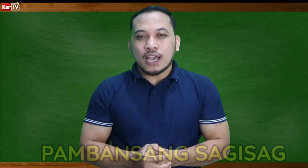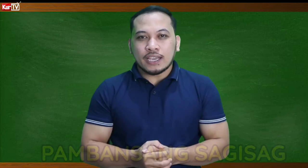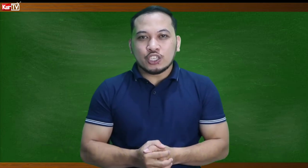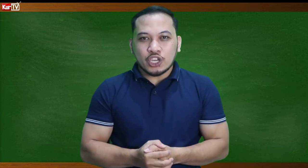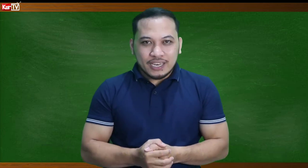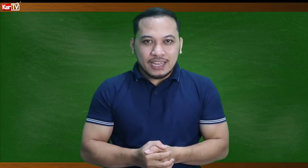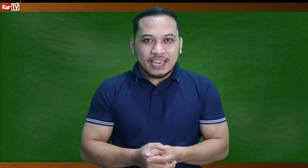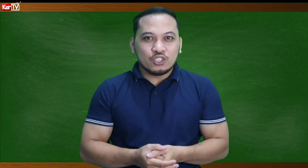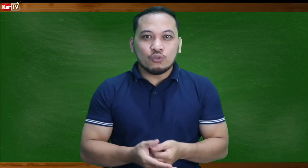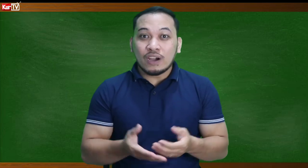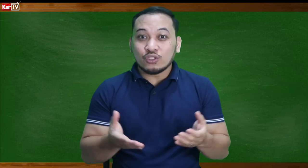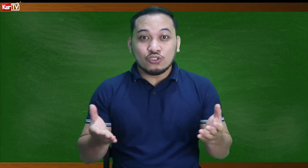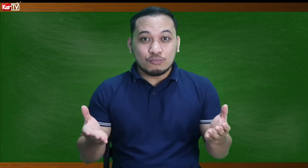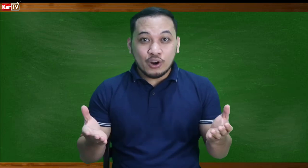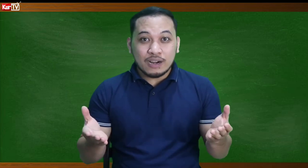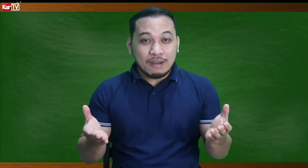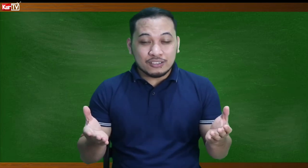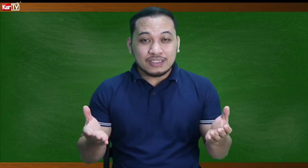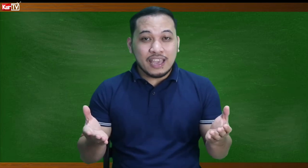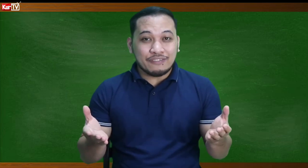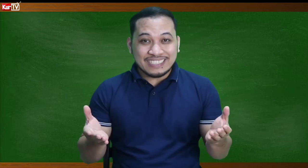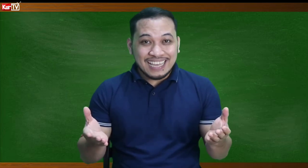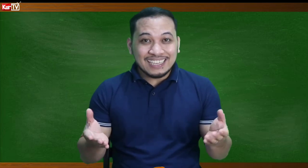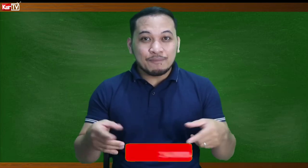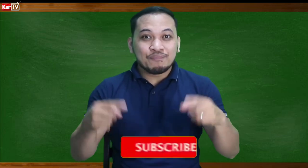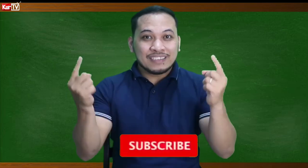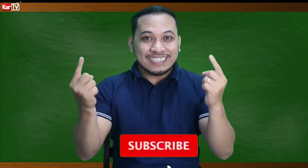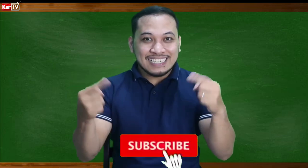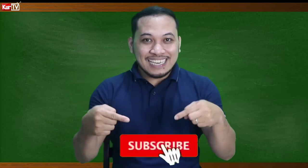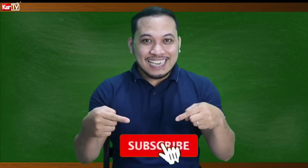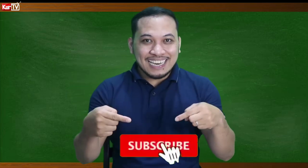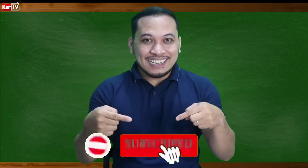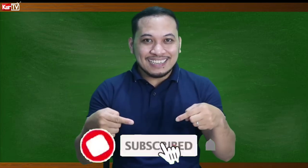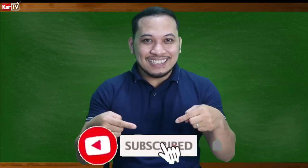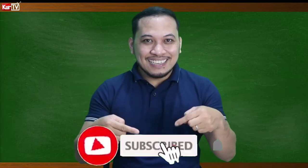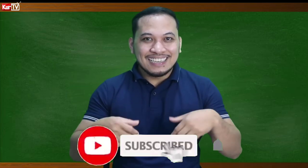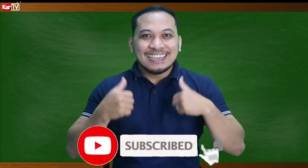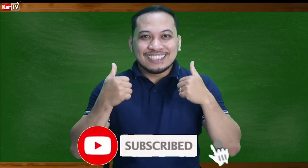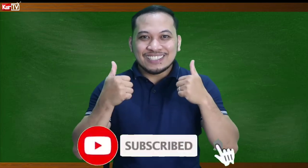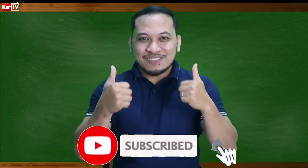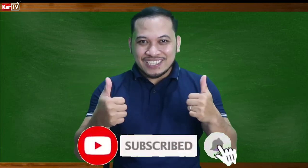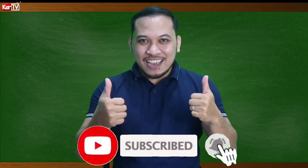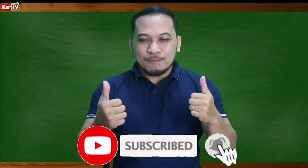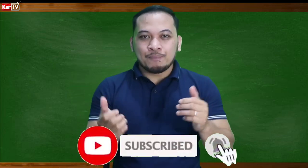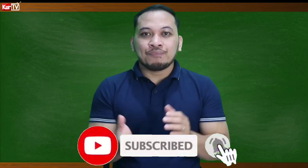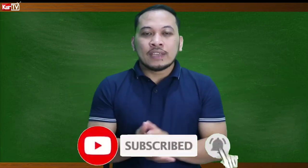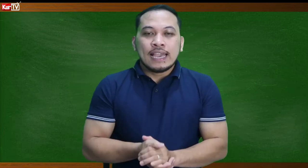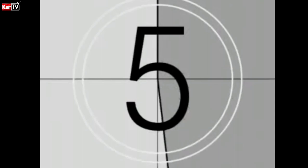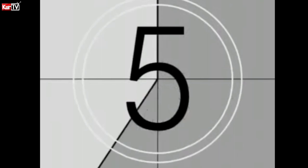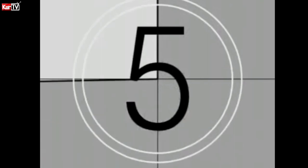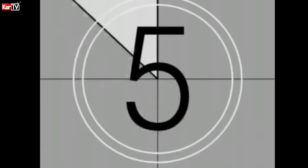aking channel and you want to know more about the FSL, just click here to subscribe.